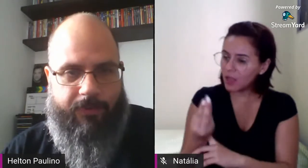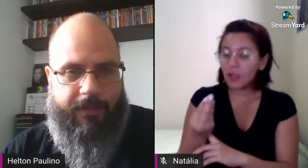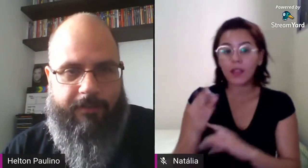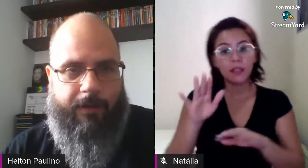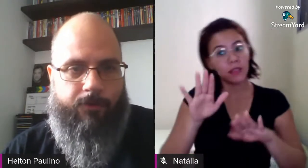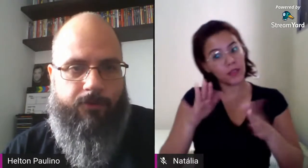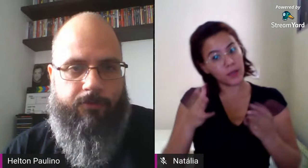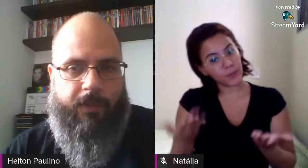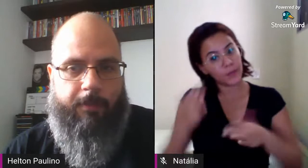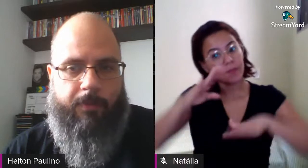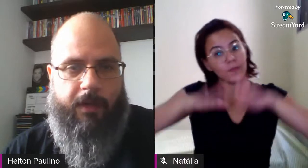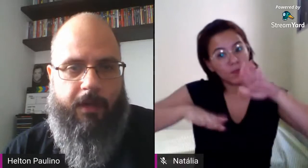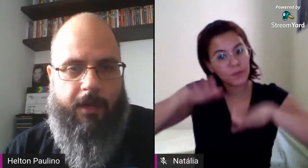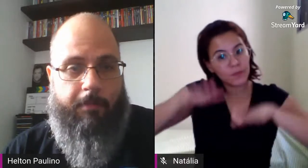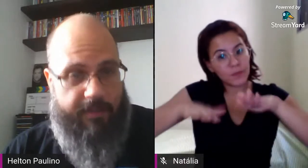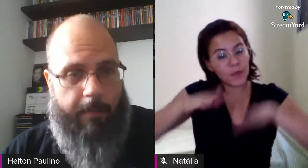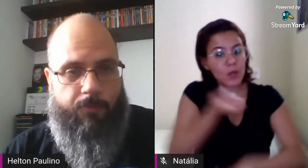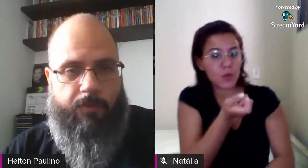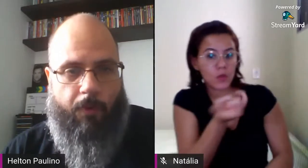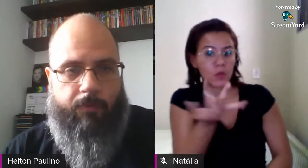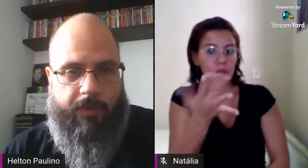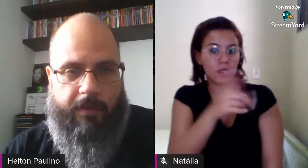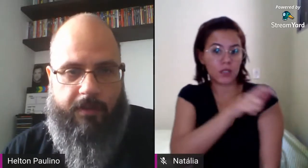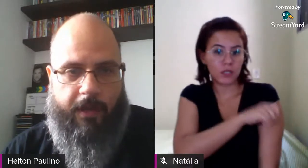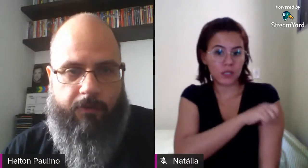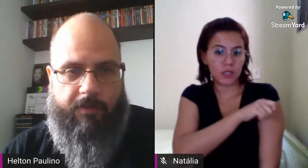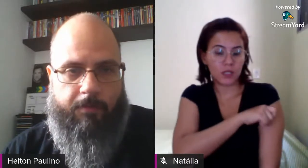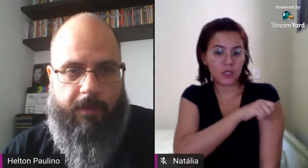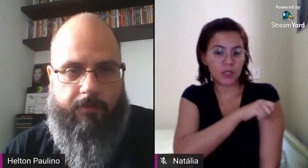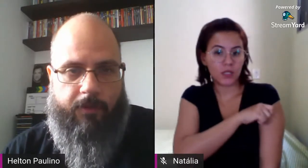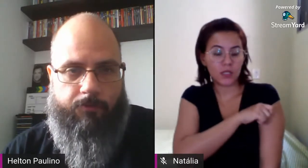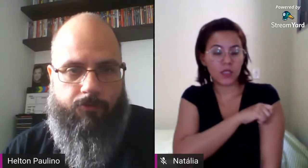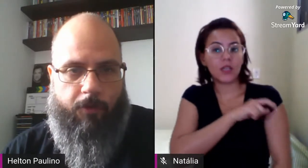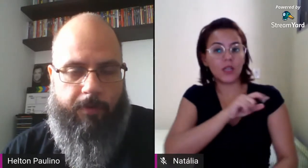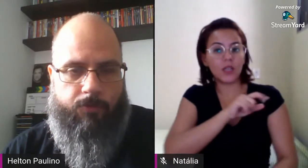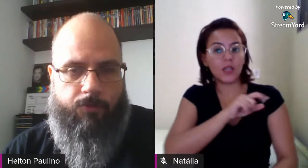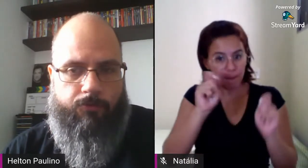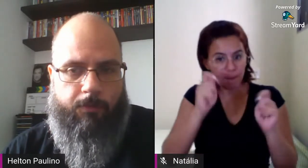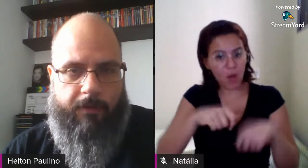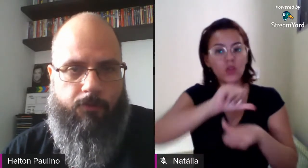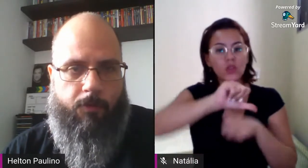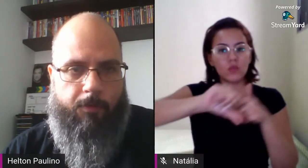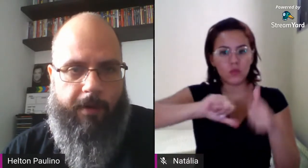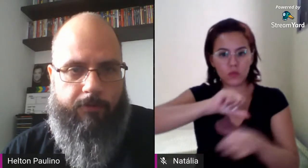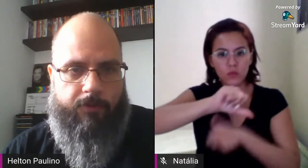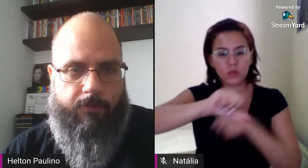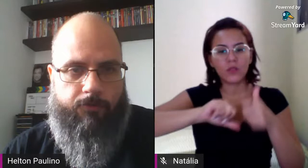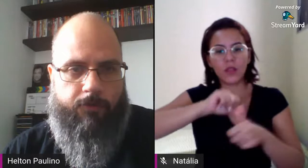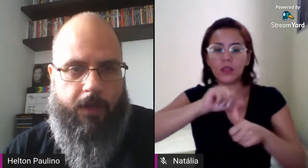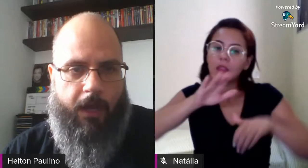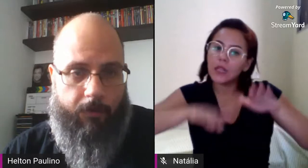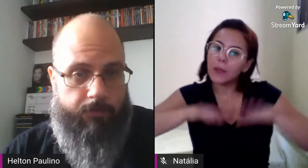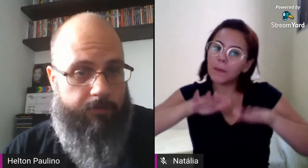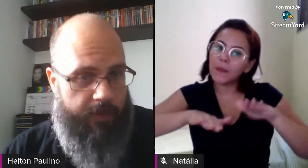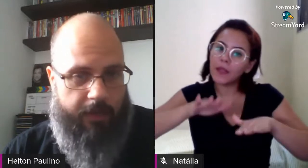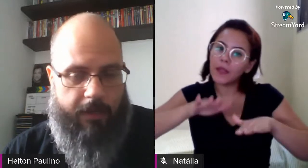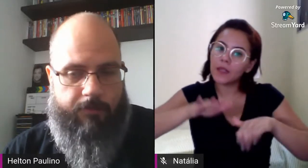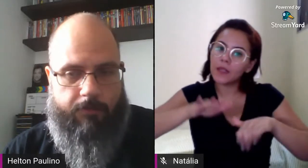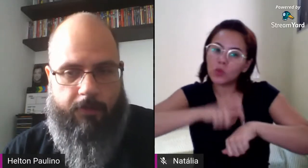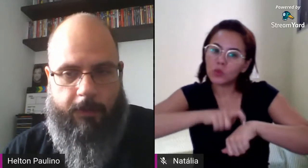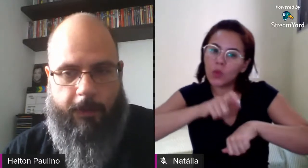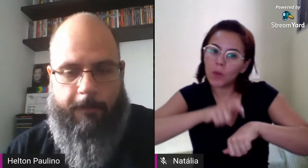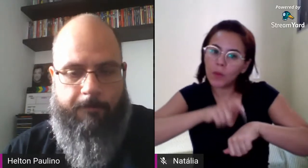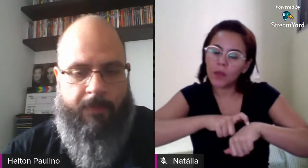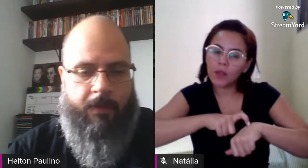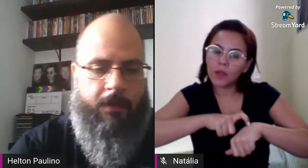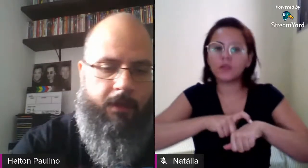isso vai modificando de acordo com o tempo, mas que é muito bom ter esse reconhecimento, não só para o curso, mas como para os seus alunos e